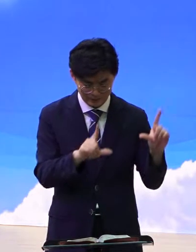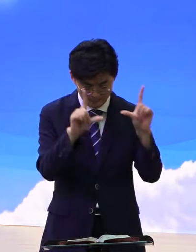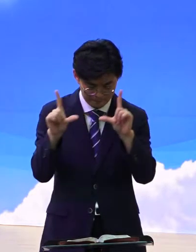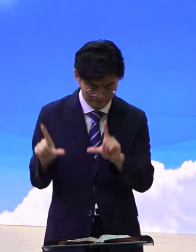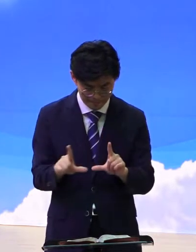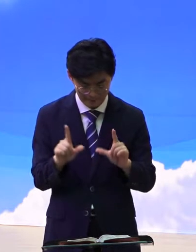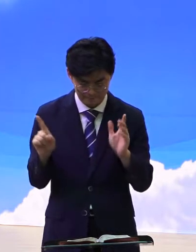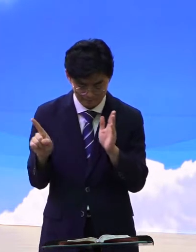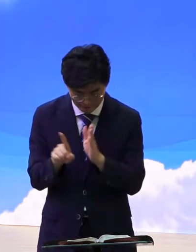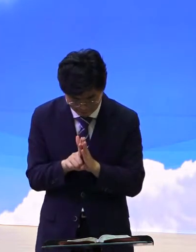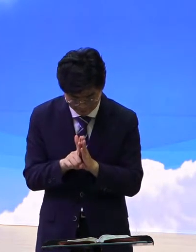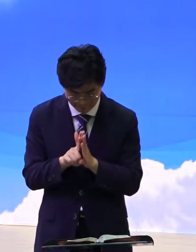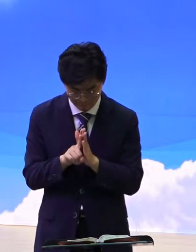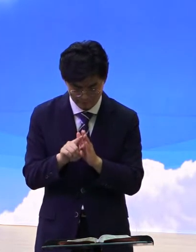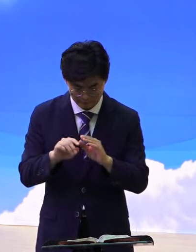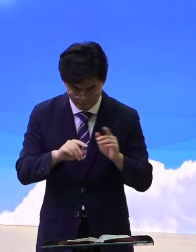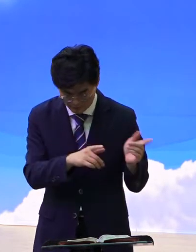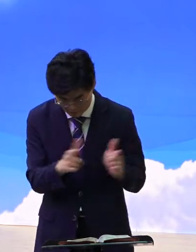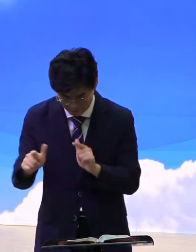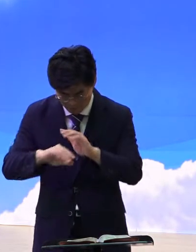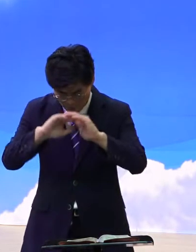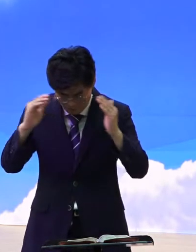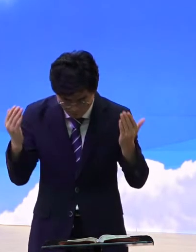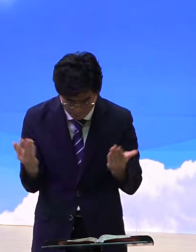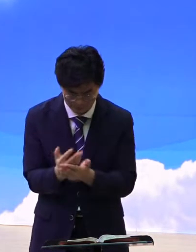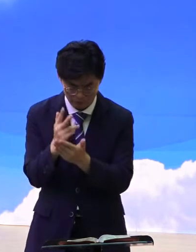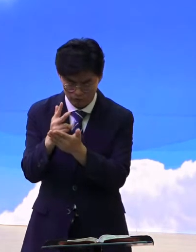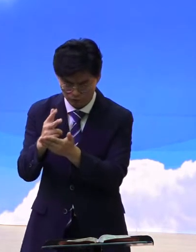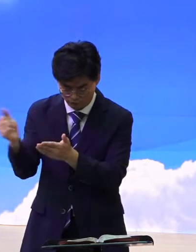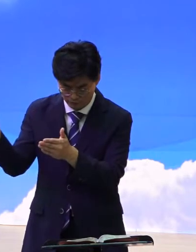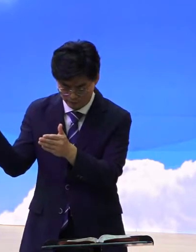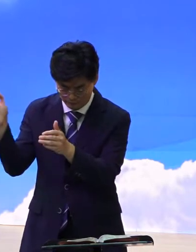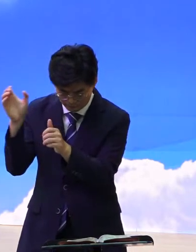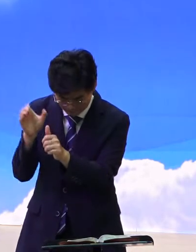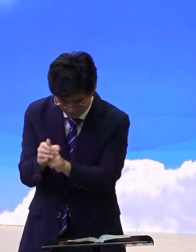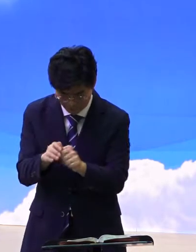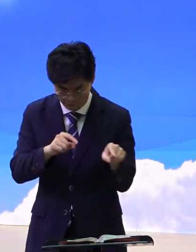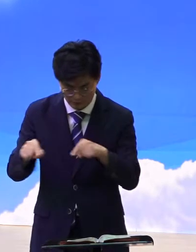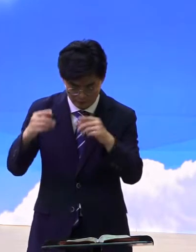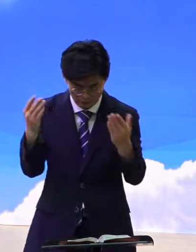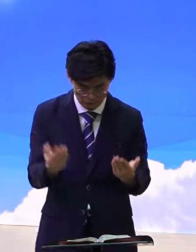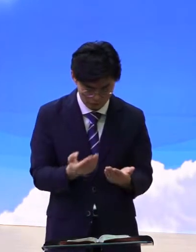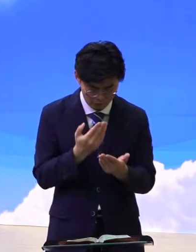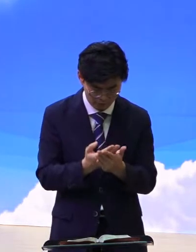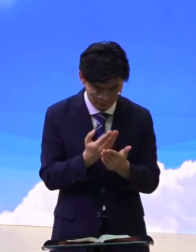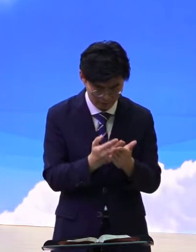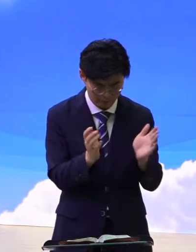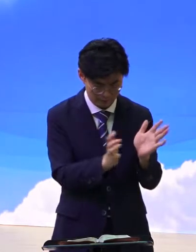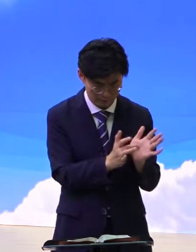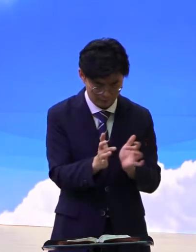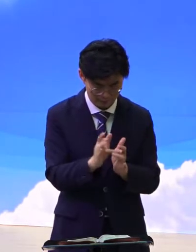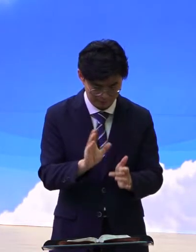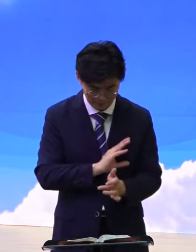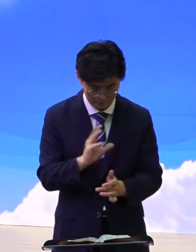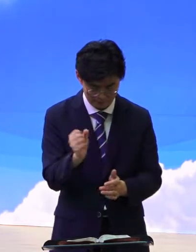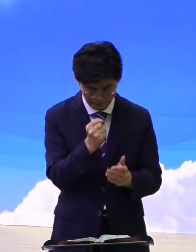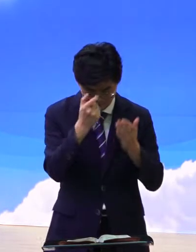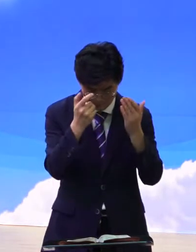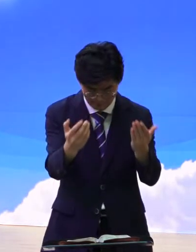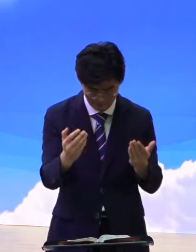우리의 신앙과 우리의 모든 것을 주님께 온전히 맡기며 거룩하신 예수님의 이름으로 기도합니다. 아멘.